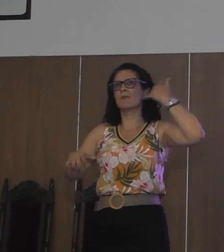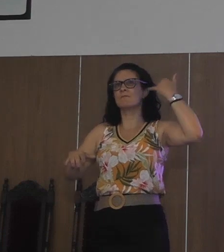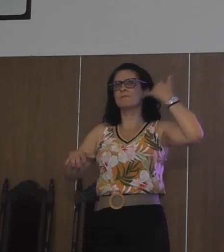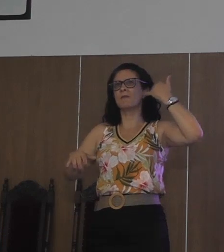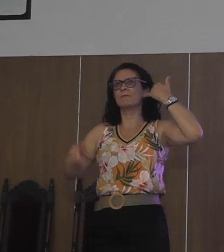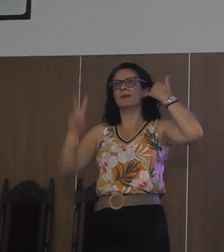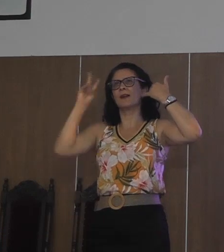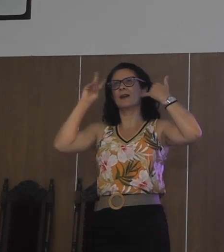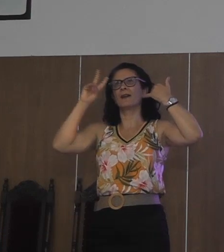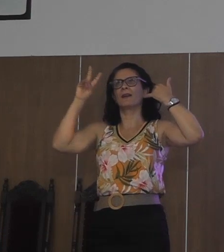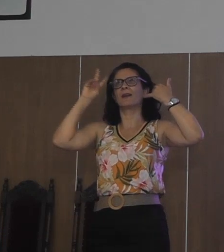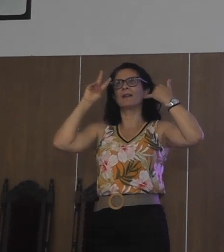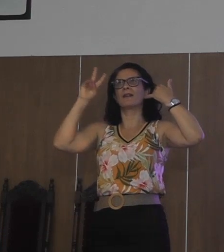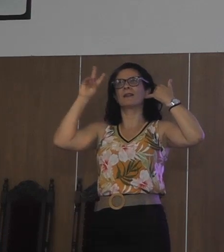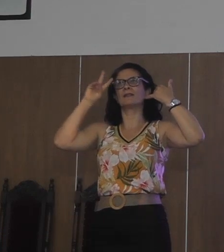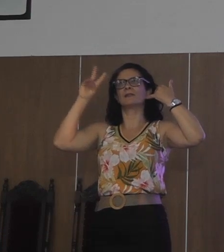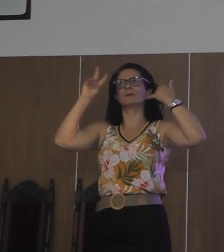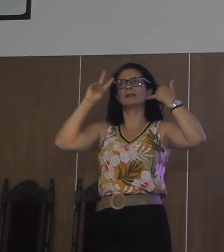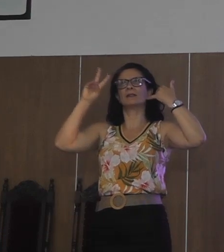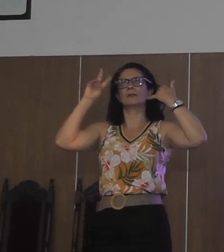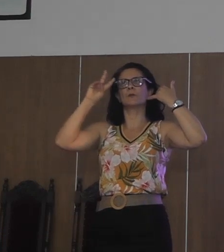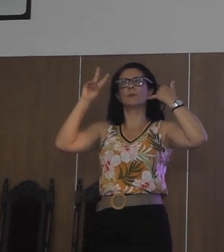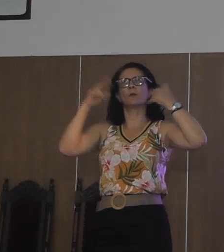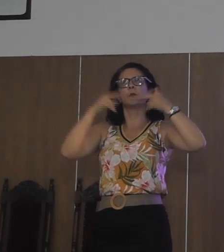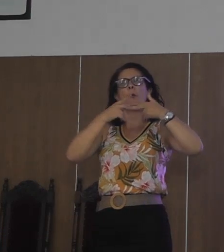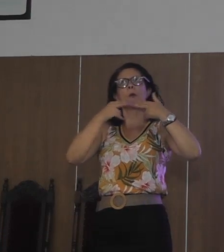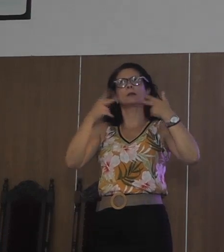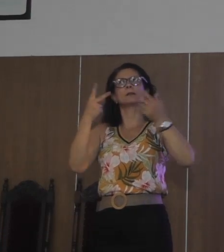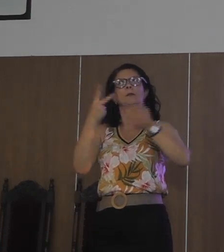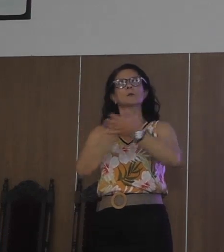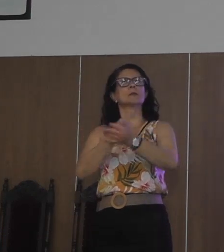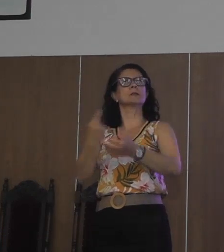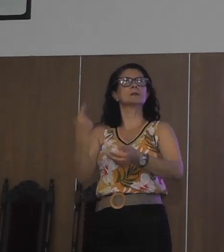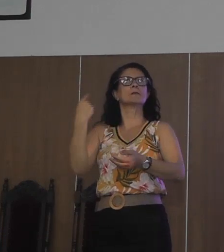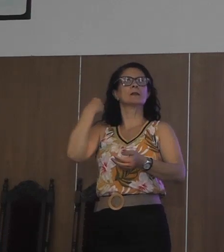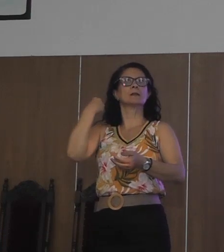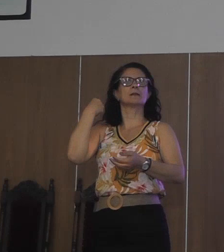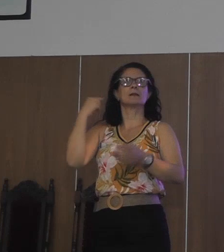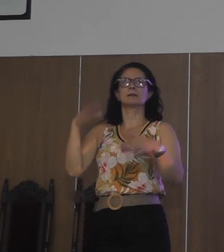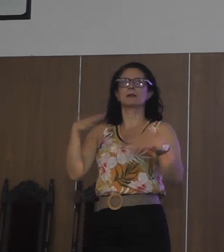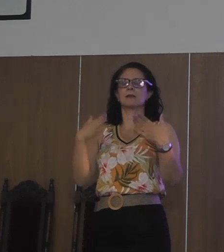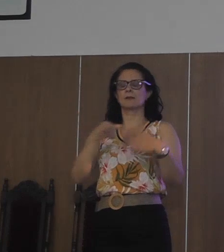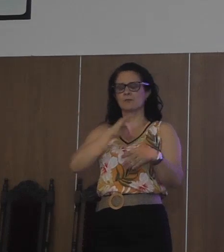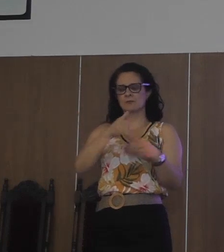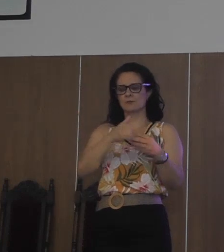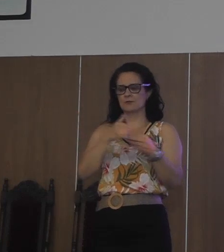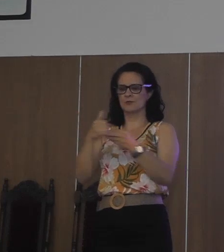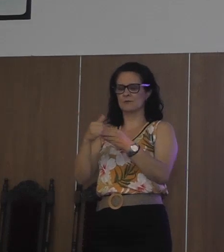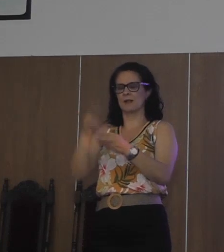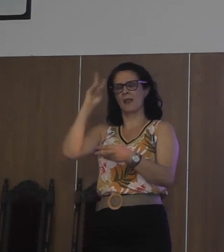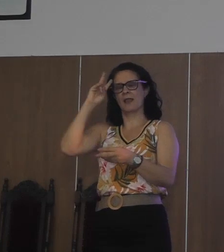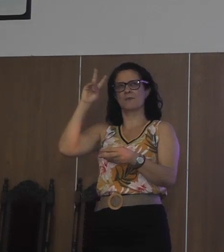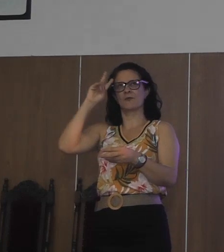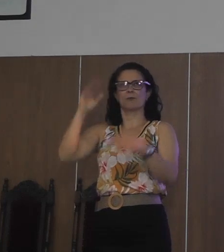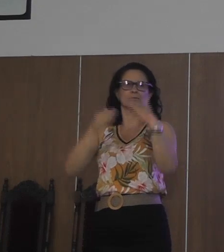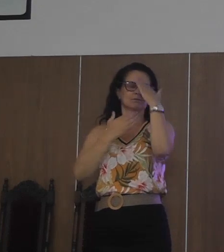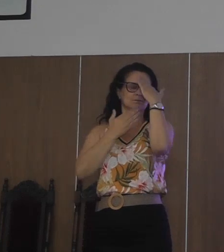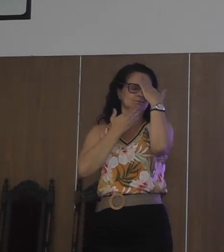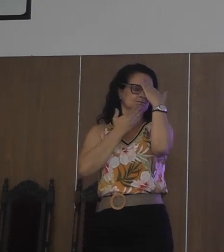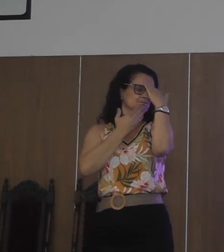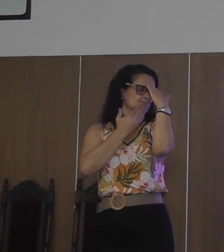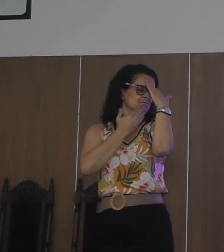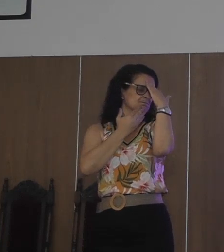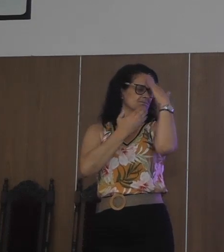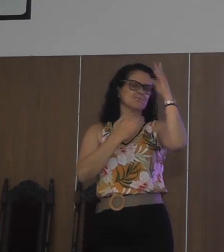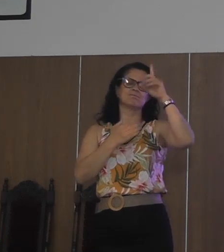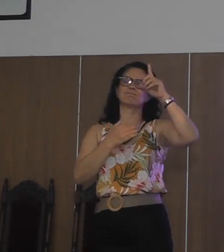eu já traço a primeira característica de alguém que aprende com Deus: gratidão. Só é possível ter gratidão se você olhar lá